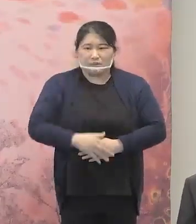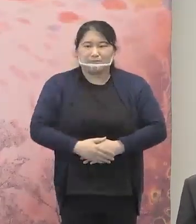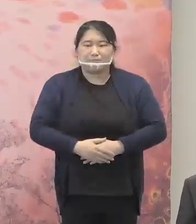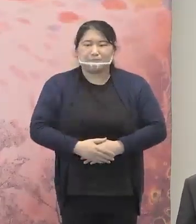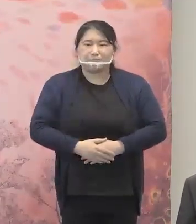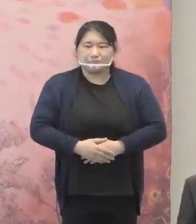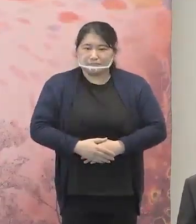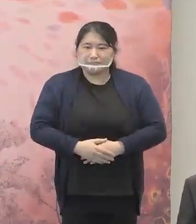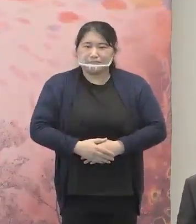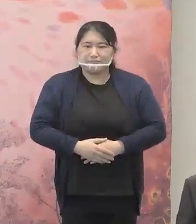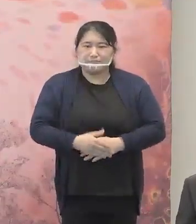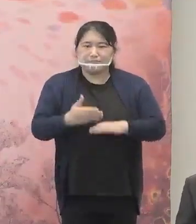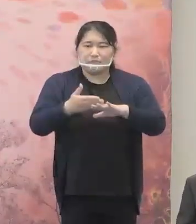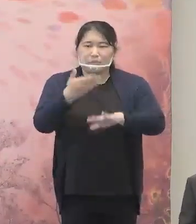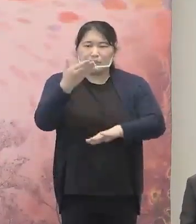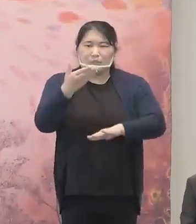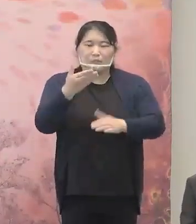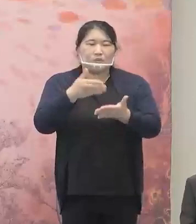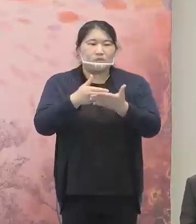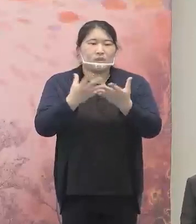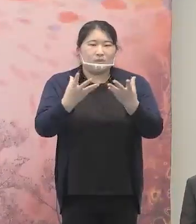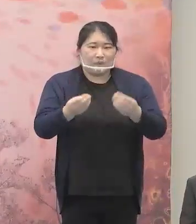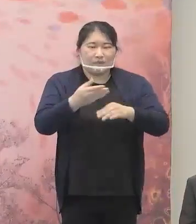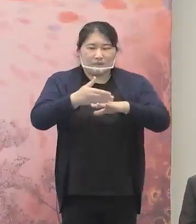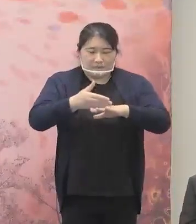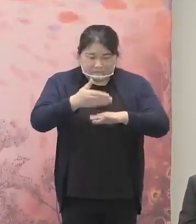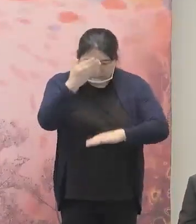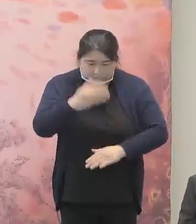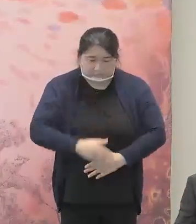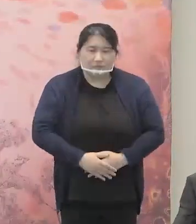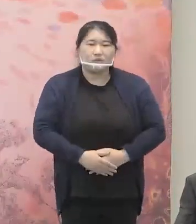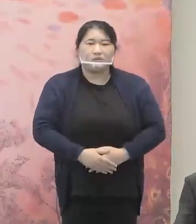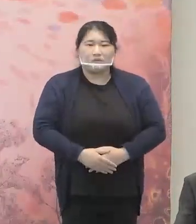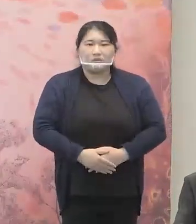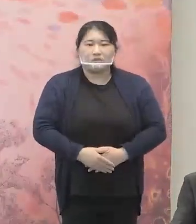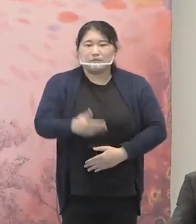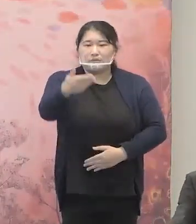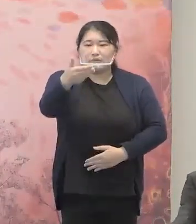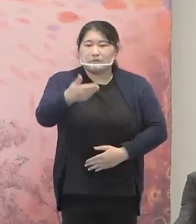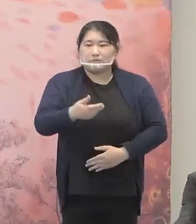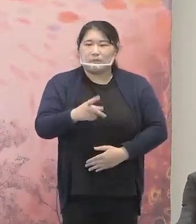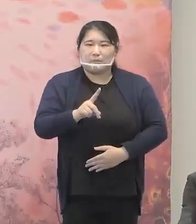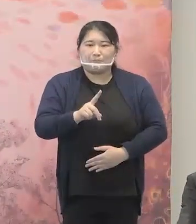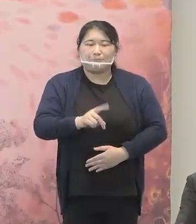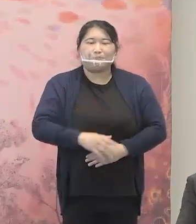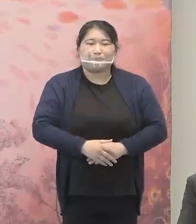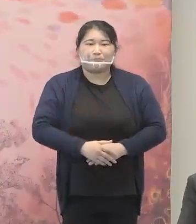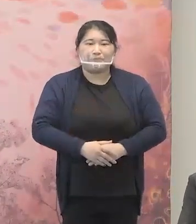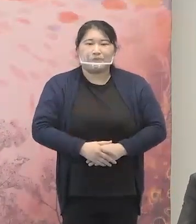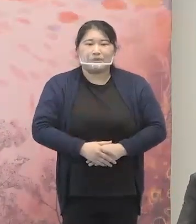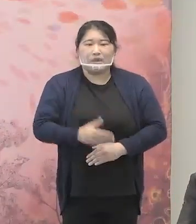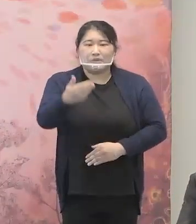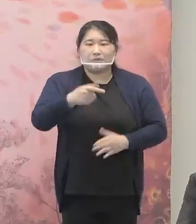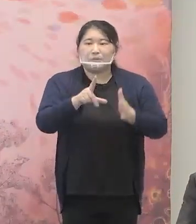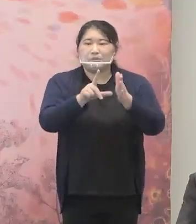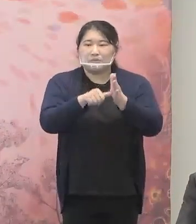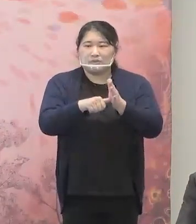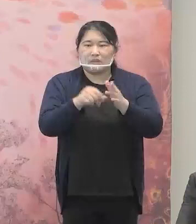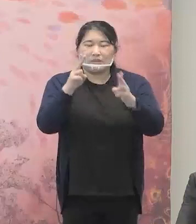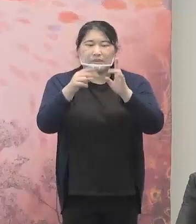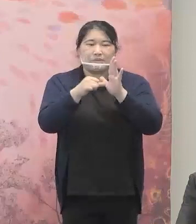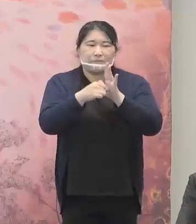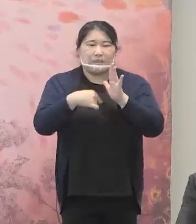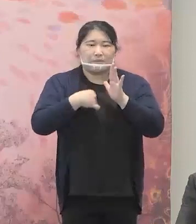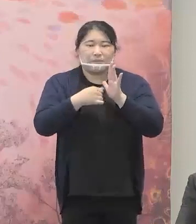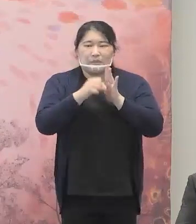上でございました。ありがとうございます。 はい、それでは案件に関しましてのご質問をお受けいたします。ご発言にあたりましては社名と